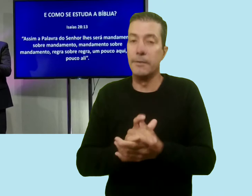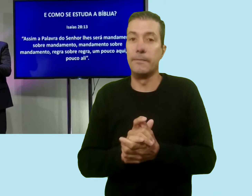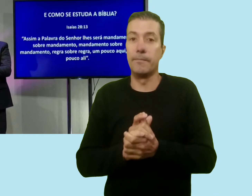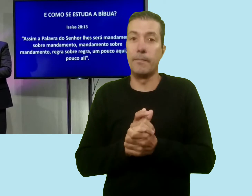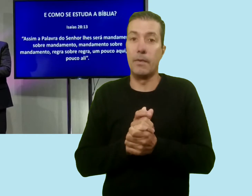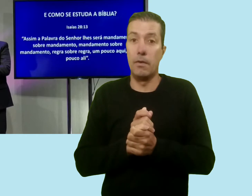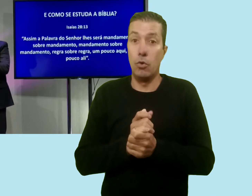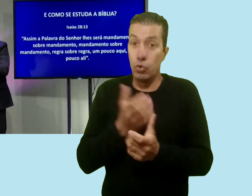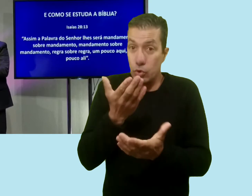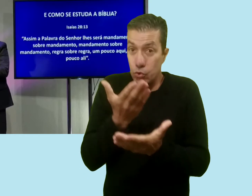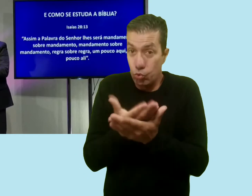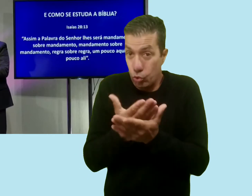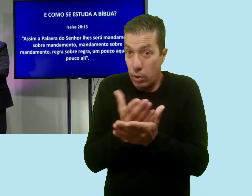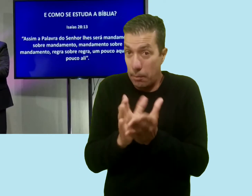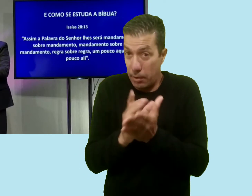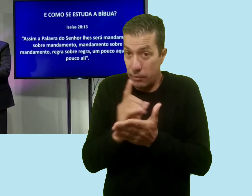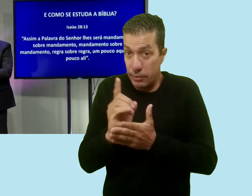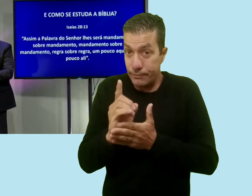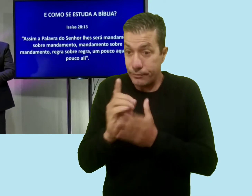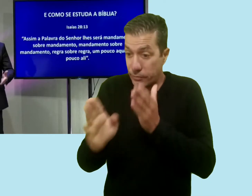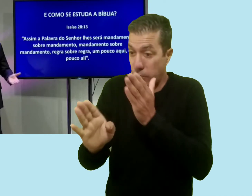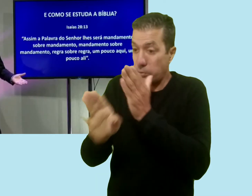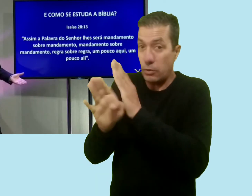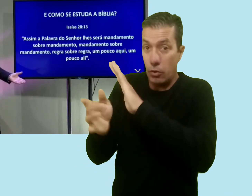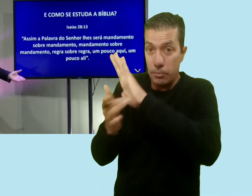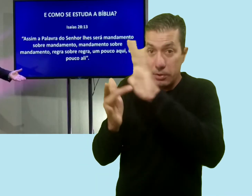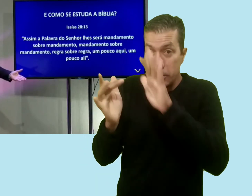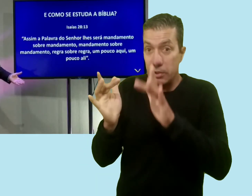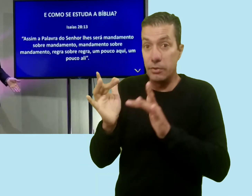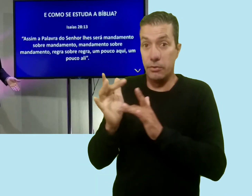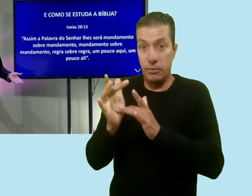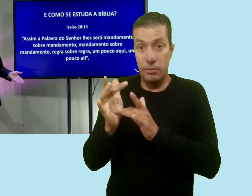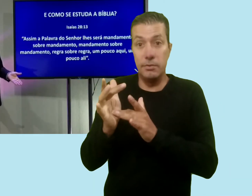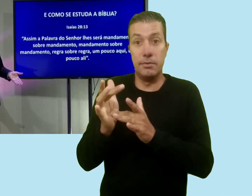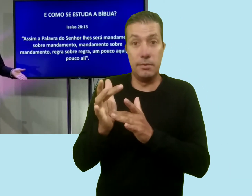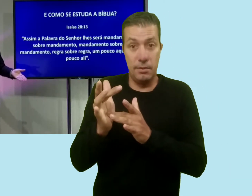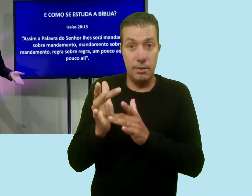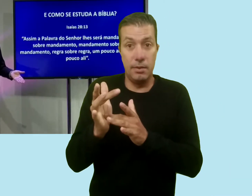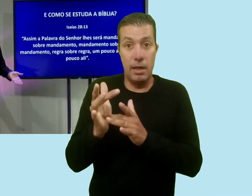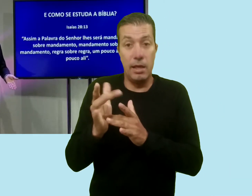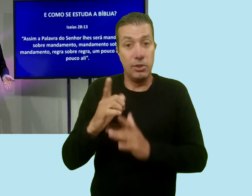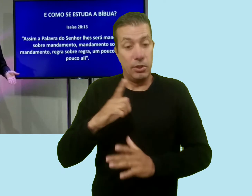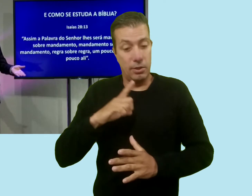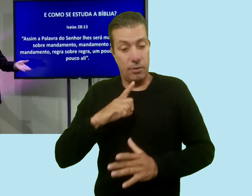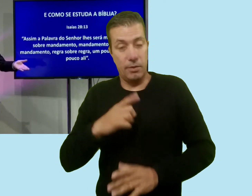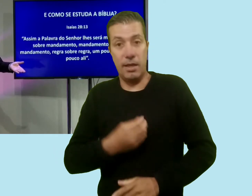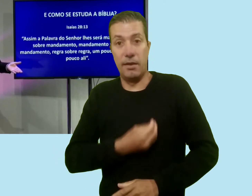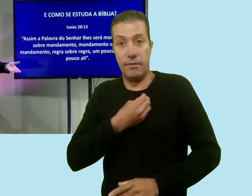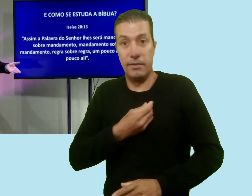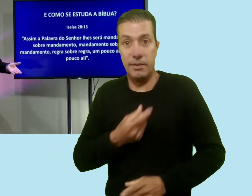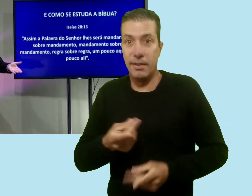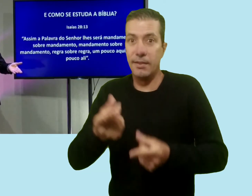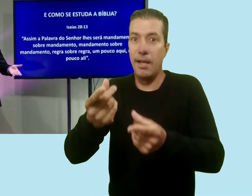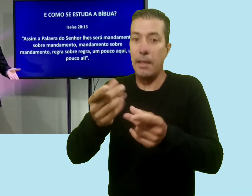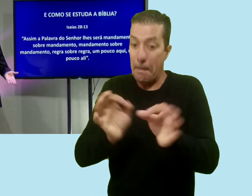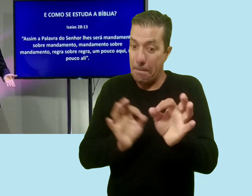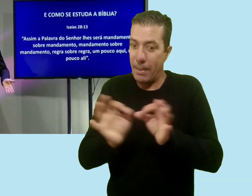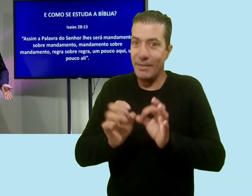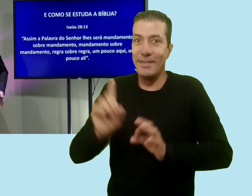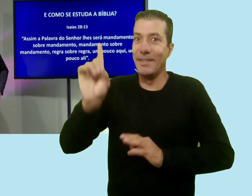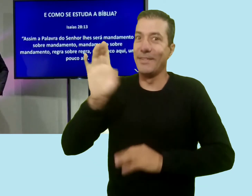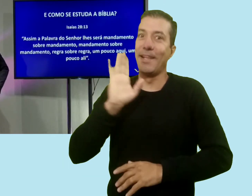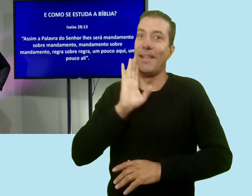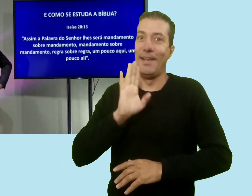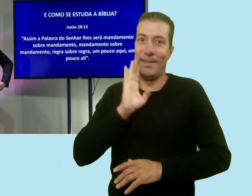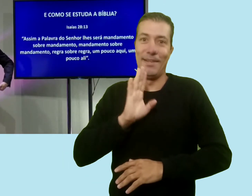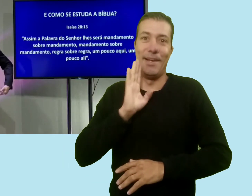Topam? E quando a gente estuda a Bíblia, a gente descobre Jesus. E quando a gente descobre Jesus, a gente ganha a vida eterna. Não é legal